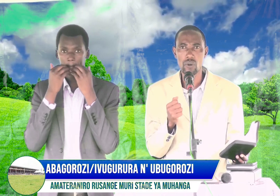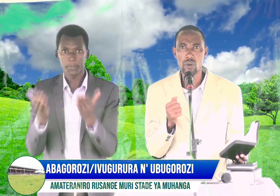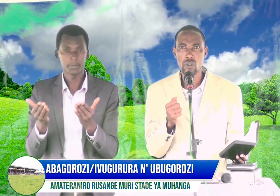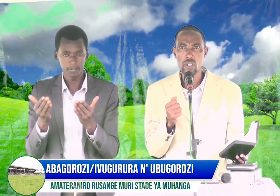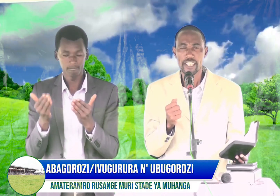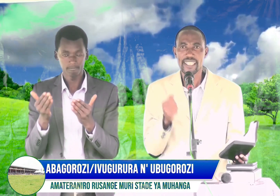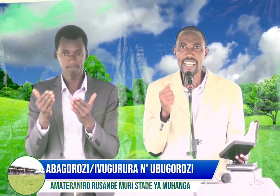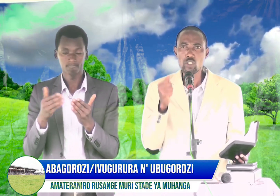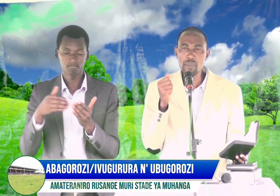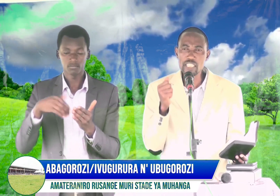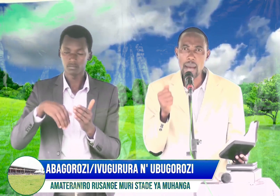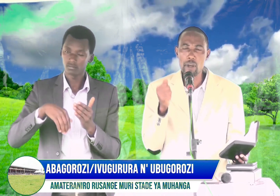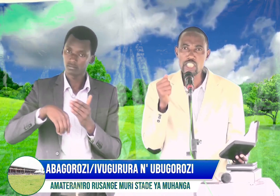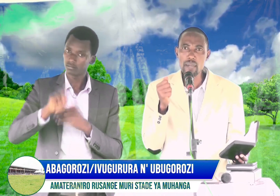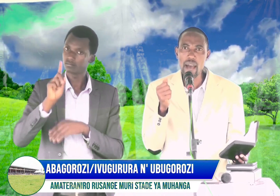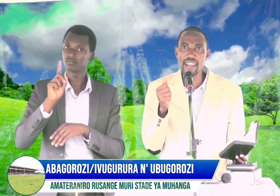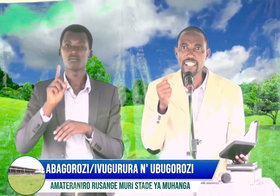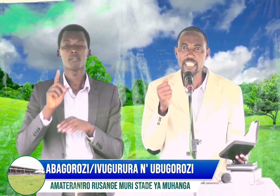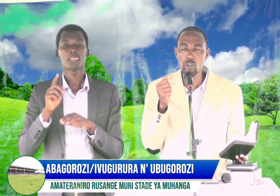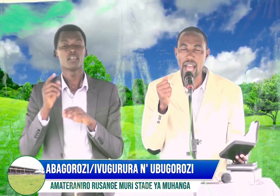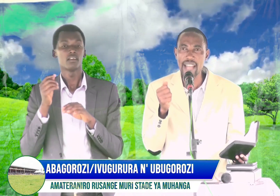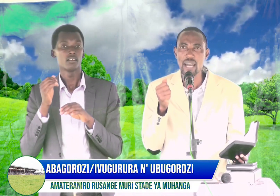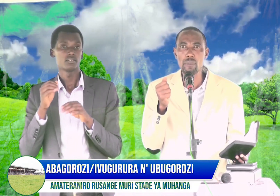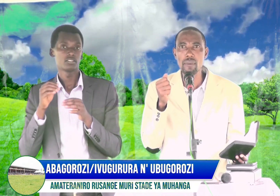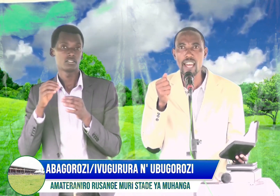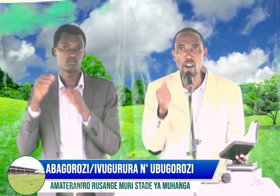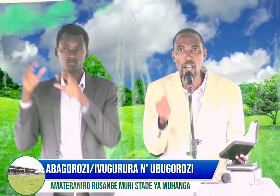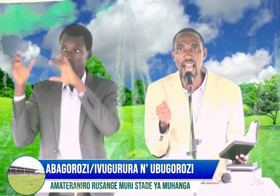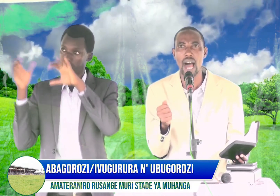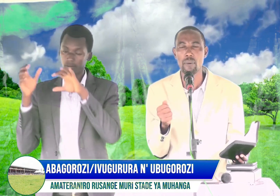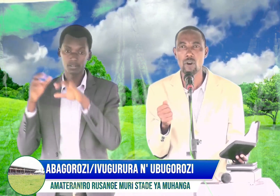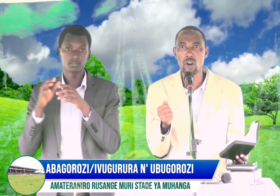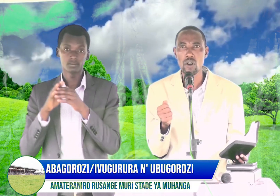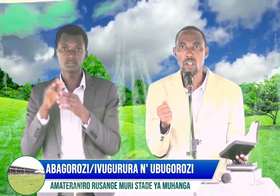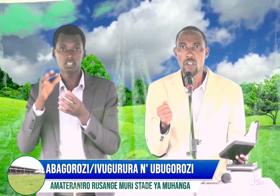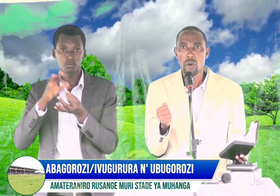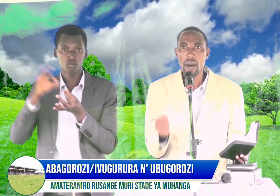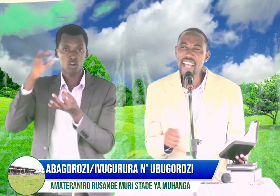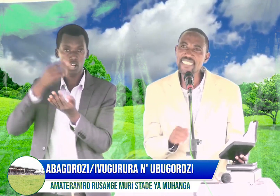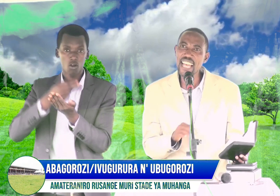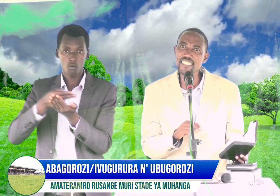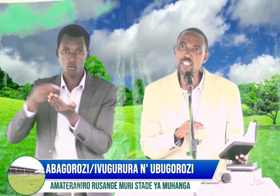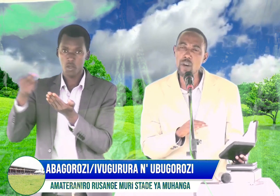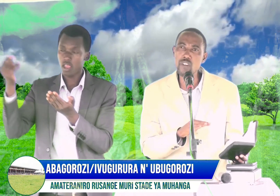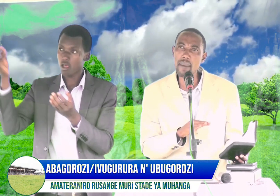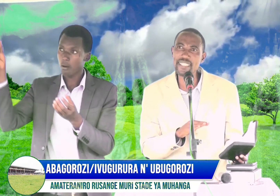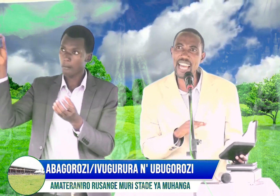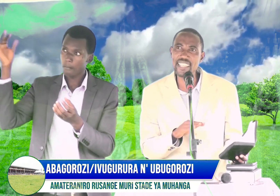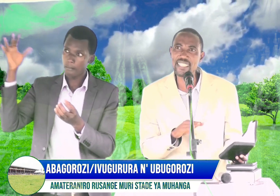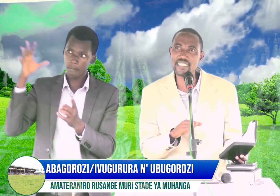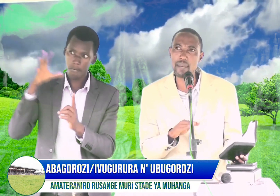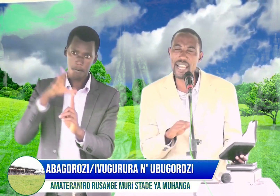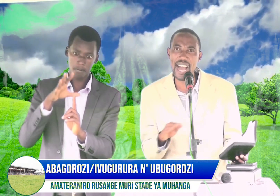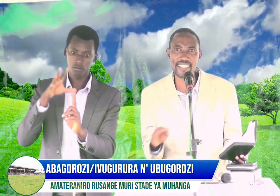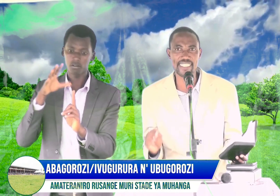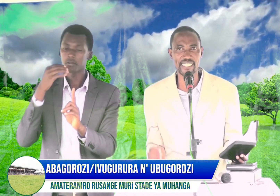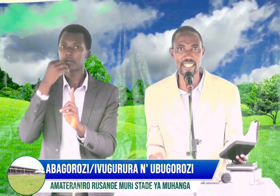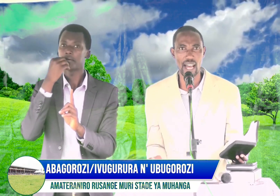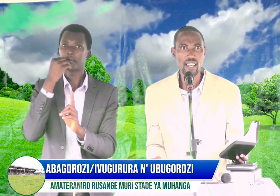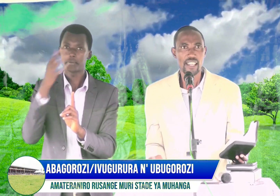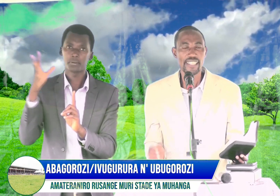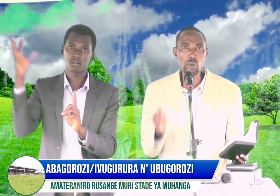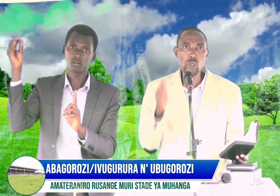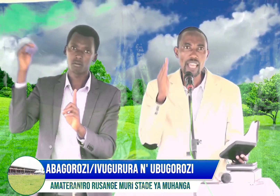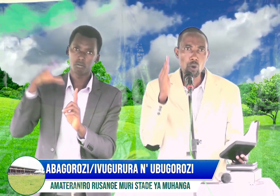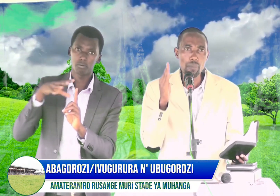yabo, igatuma ijambo ry'Imana rigira umwanya mu mibereho yabo. Basanze iyo mvura batarigeze